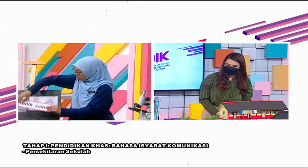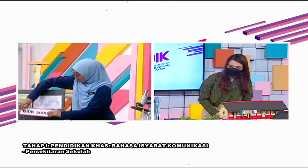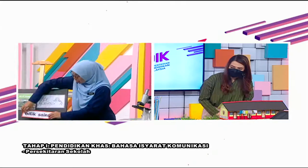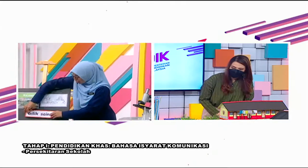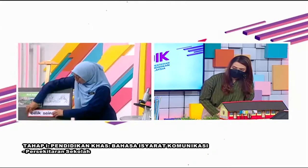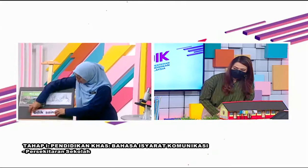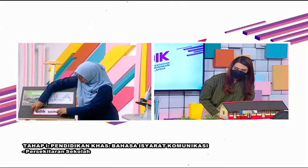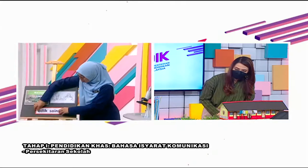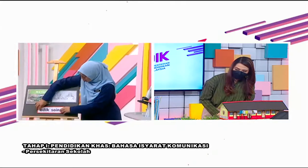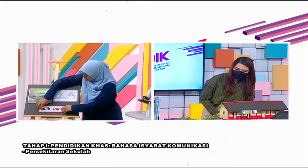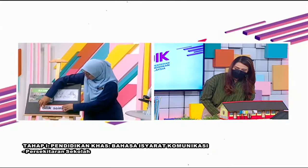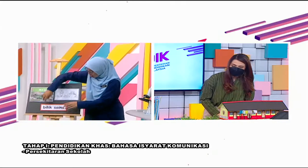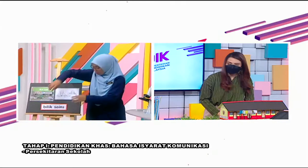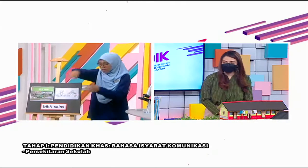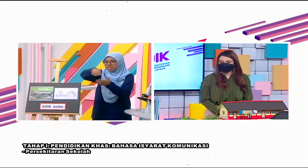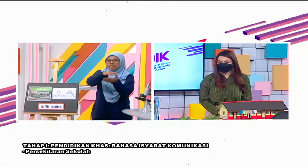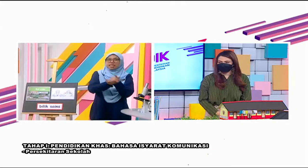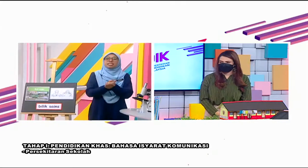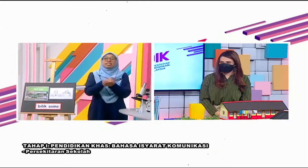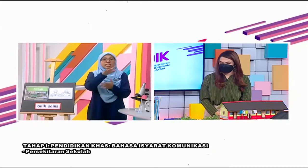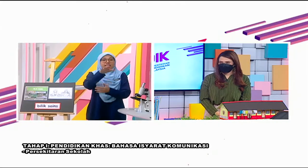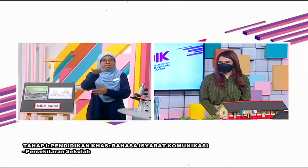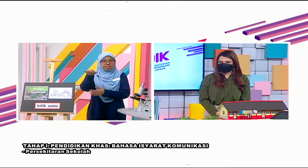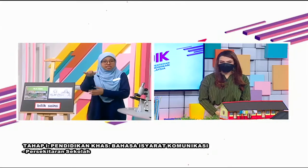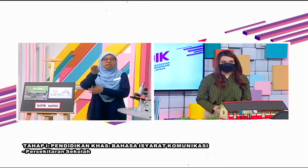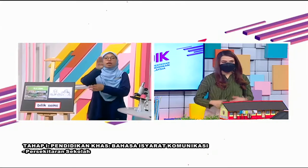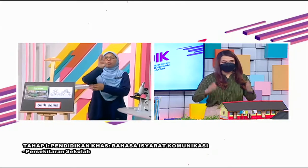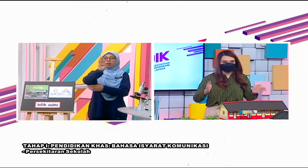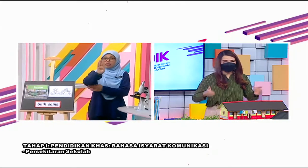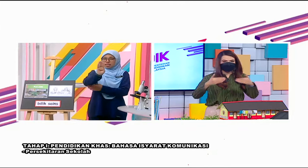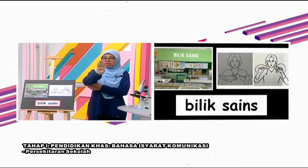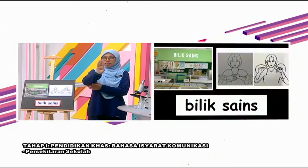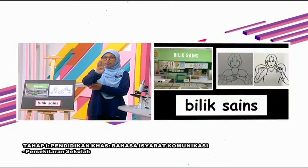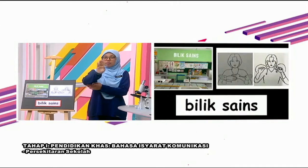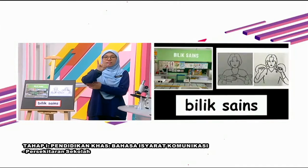kita eja sama-sama. Okey, bilik sains kita eja B I